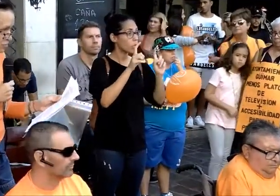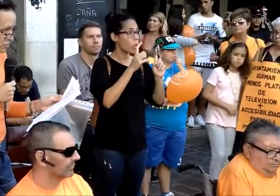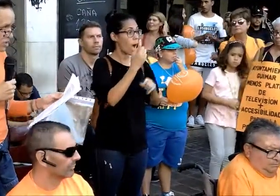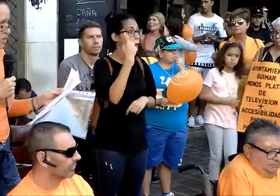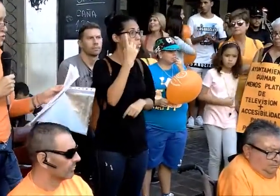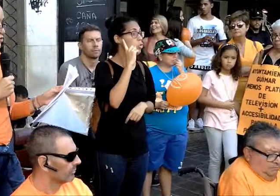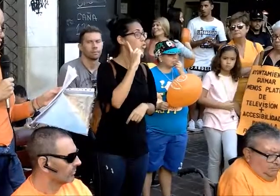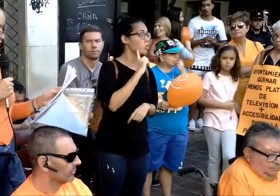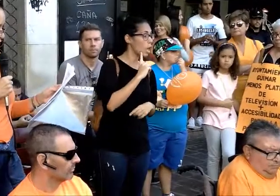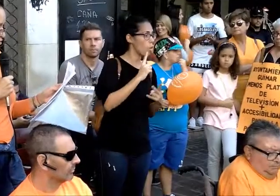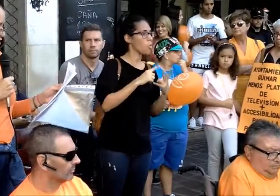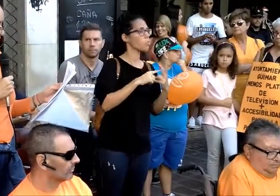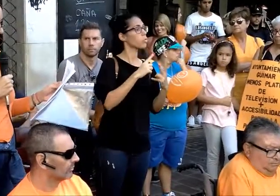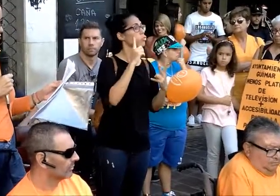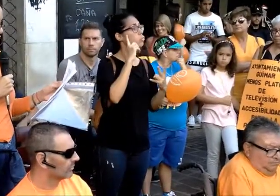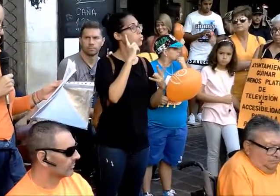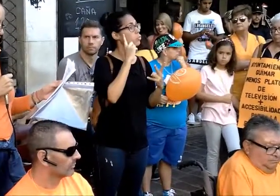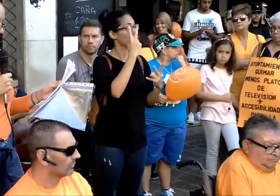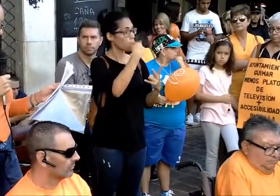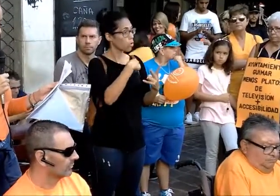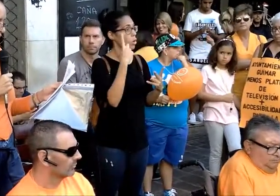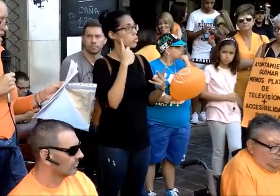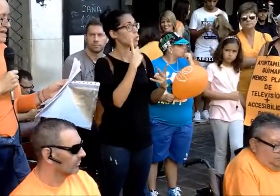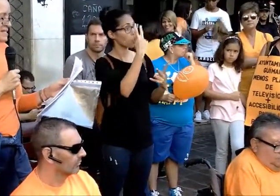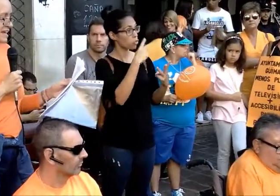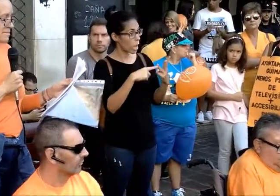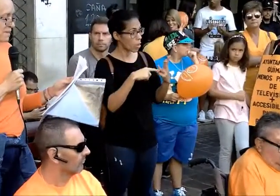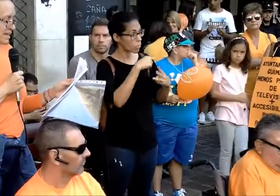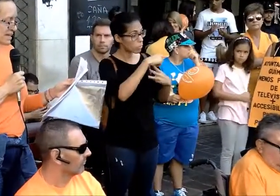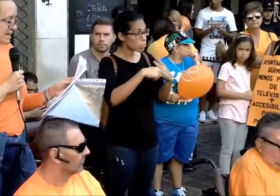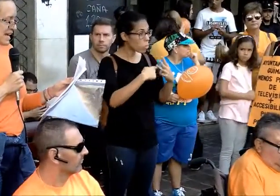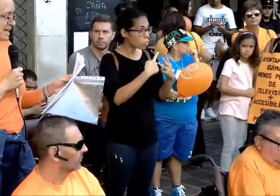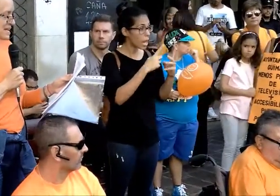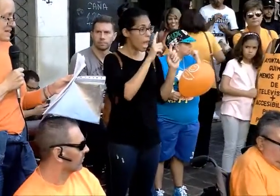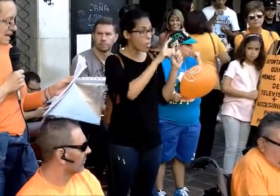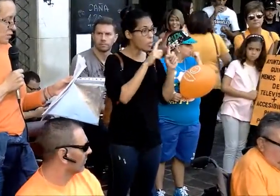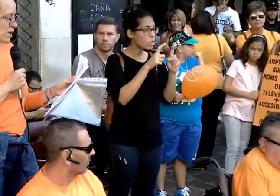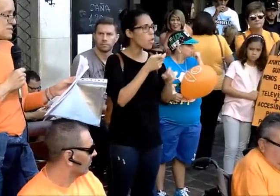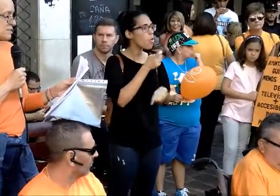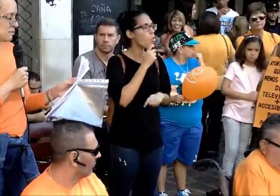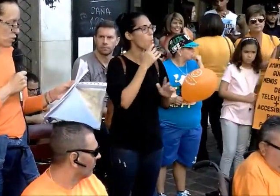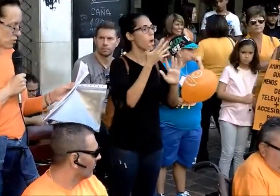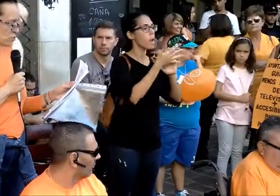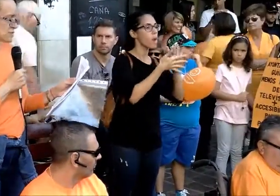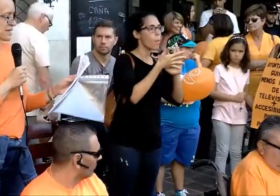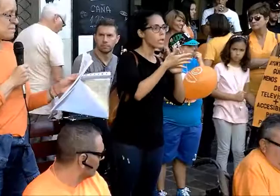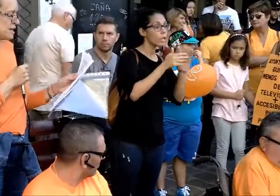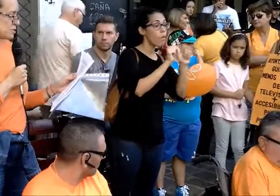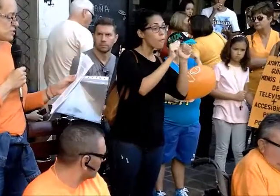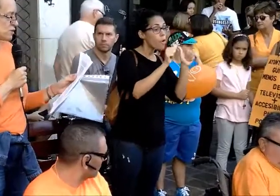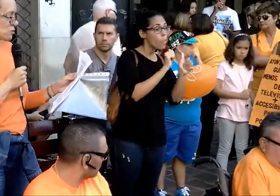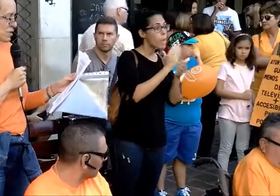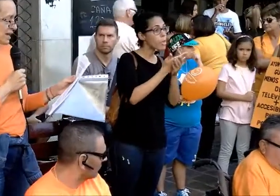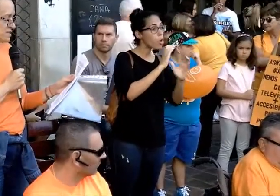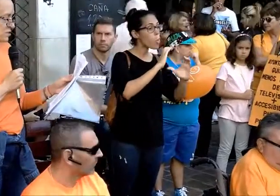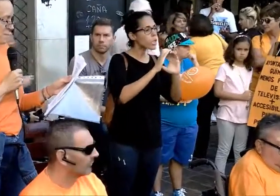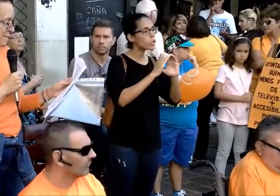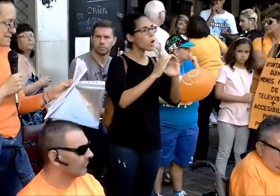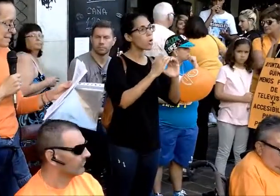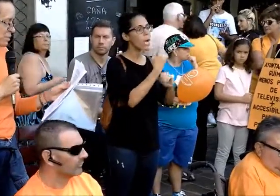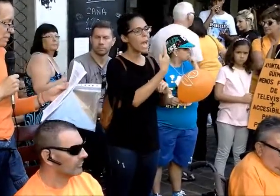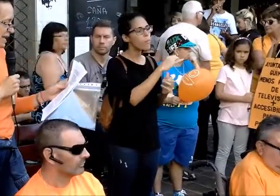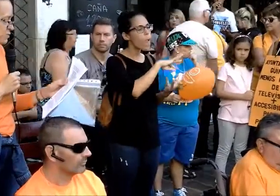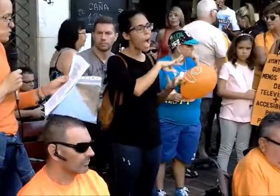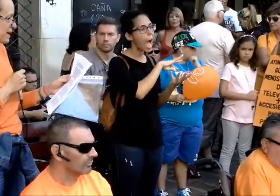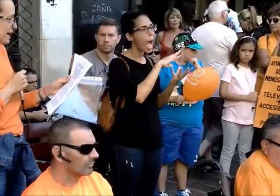ciegos, sordos y sordociegos se impartiría en las lenguas, modos y medios de comunicación